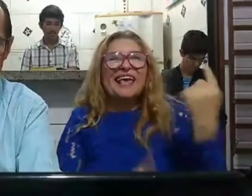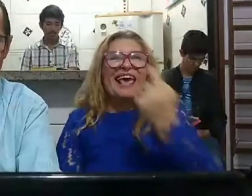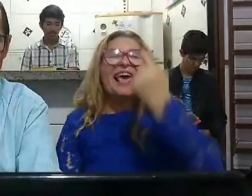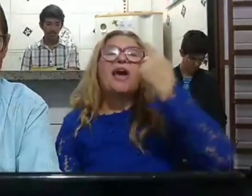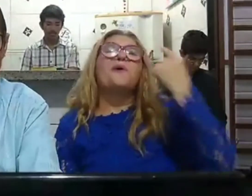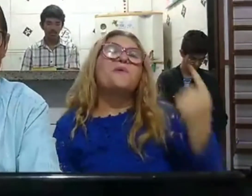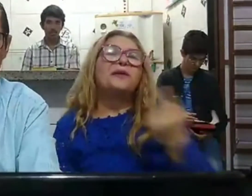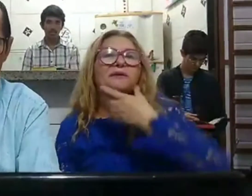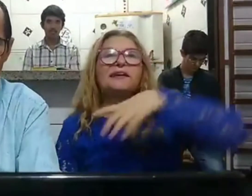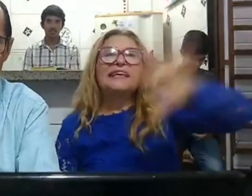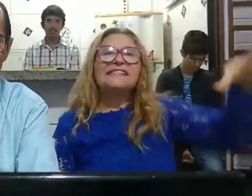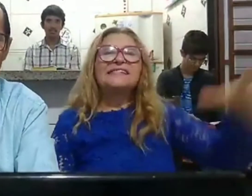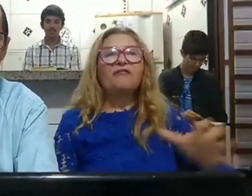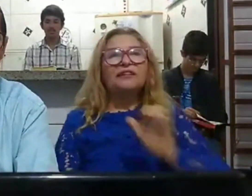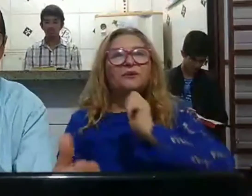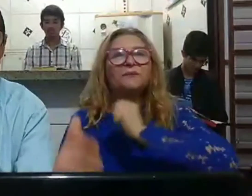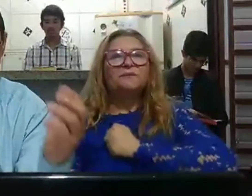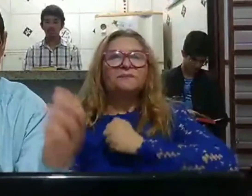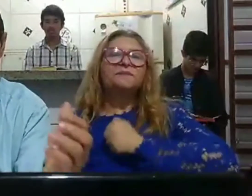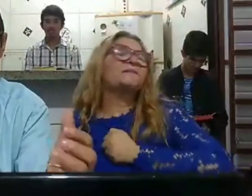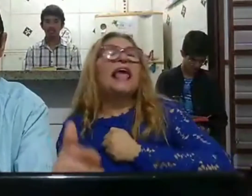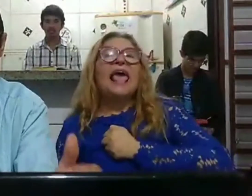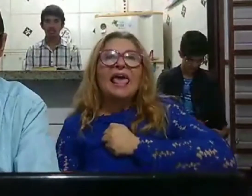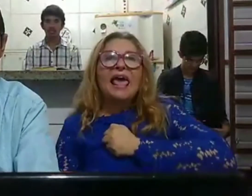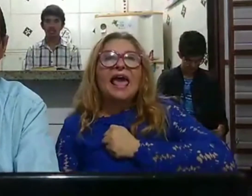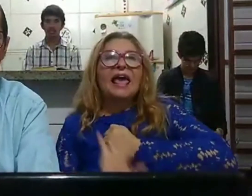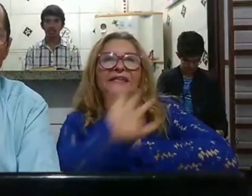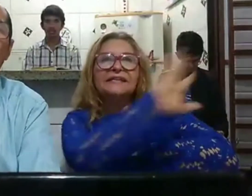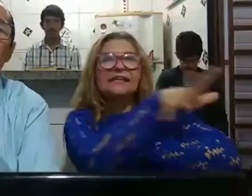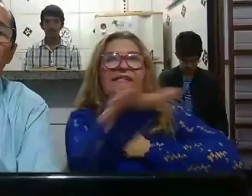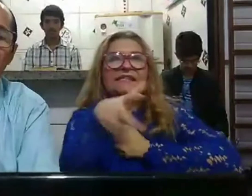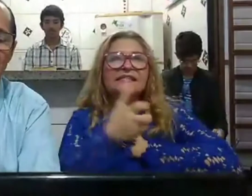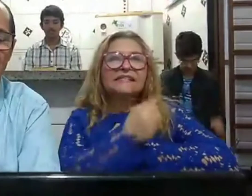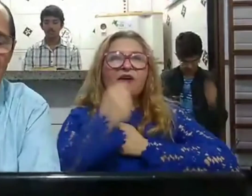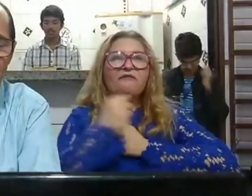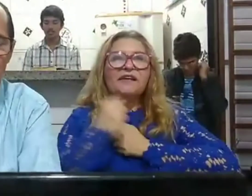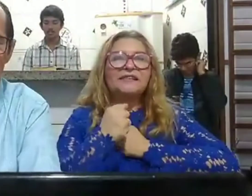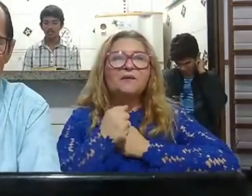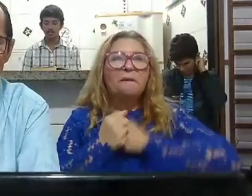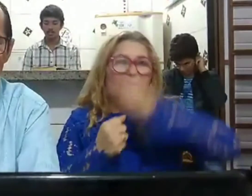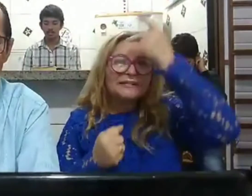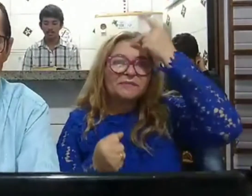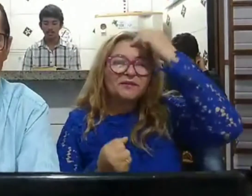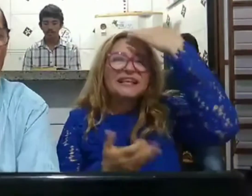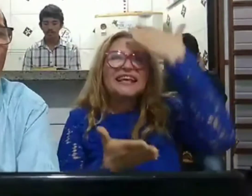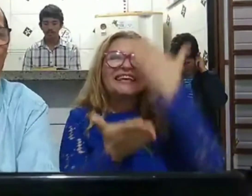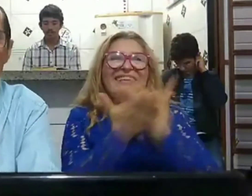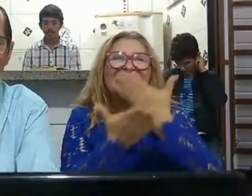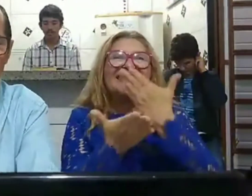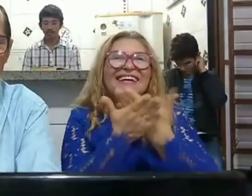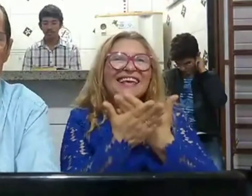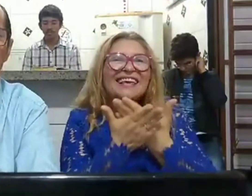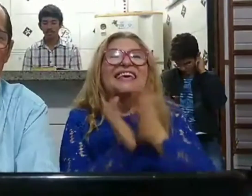e suficiente Salvador. Essa salvação é para aquele que crê em Jesus Cristo como sua única esperança